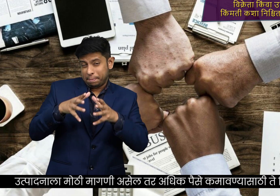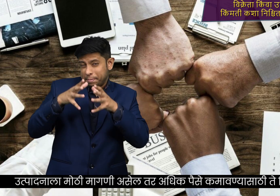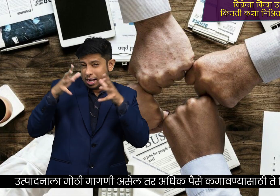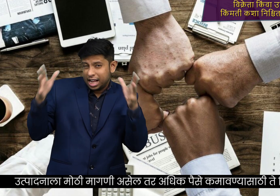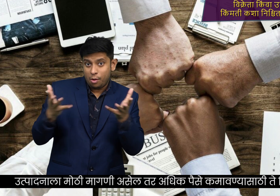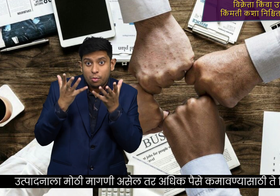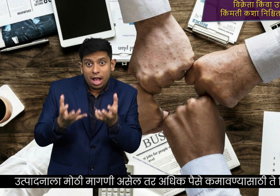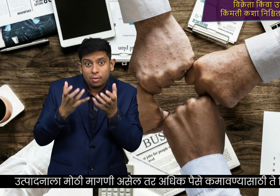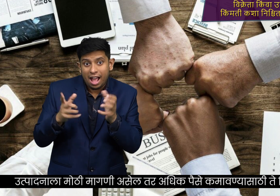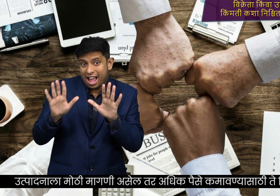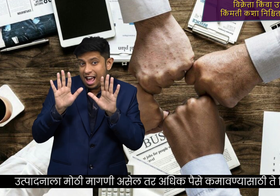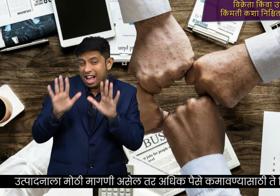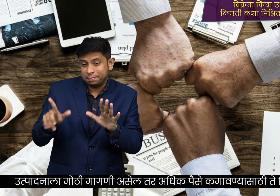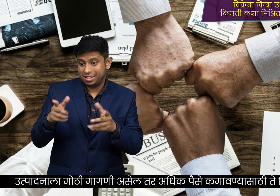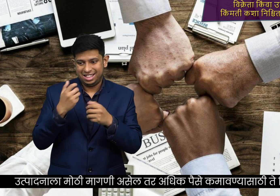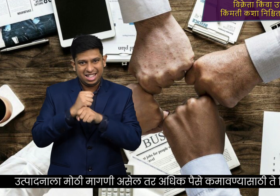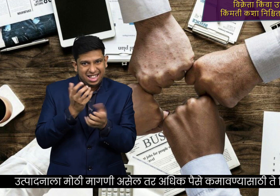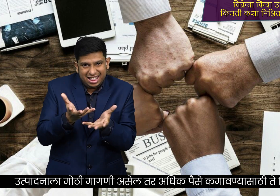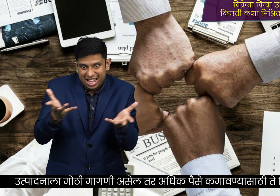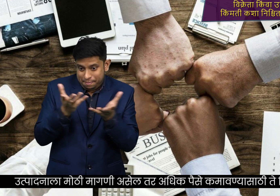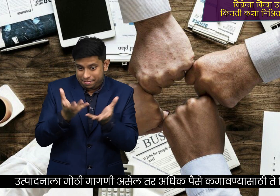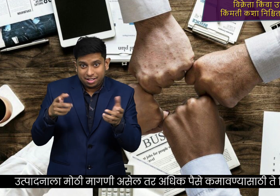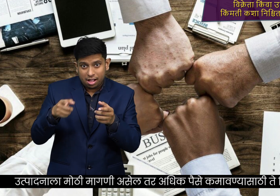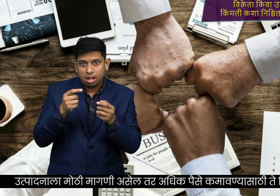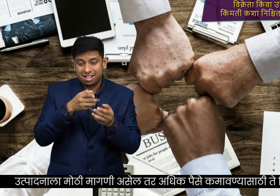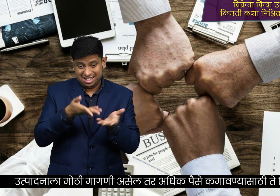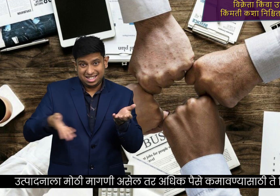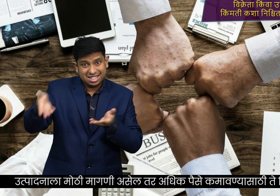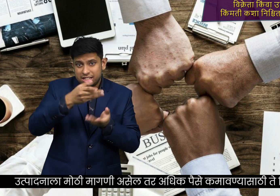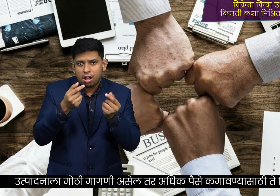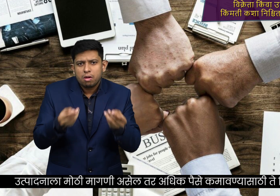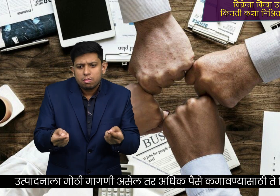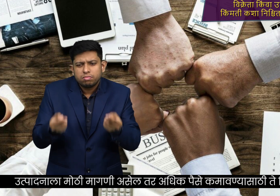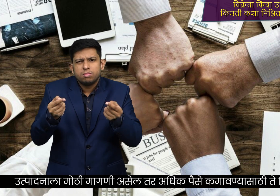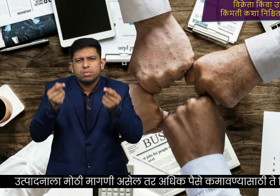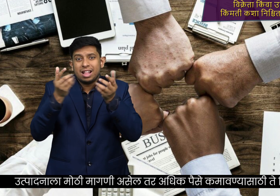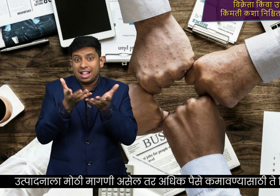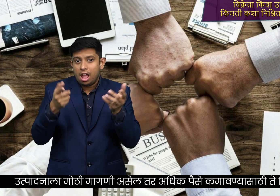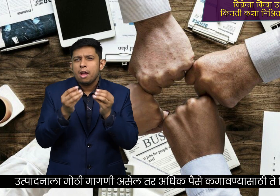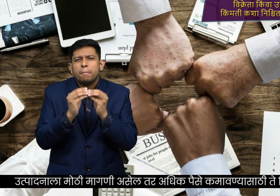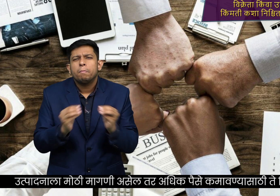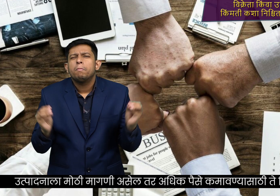उत्पादनाला मोठी मागणी असेल तर अधिक पैसे कमवण्यासाठी ते किंमत वाढवतात.